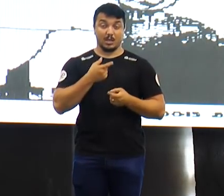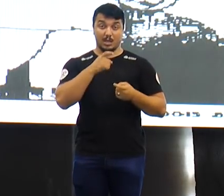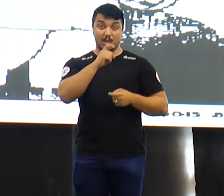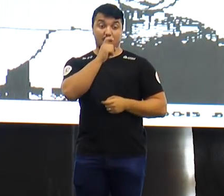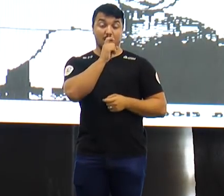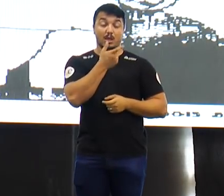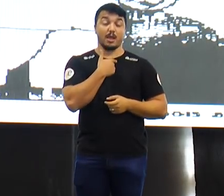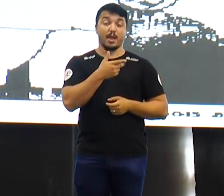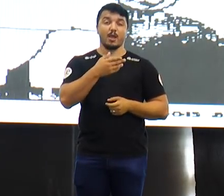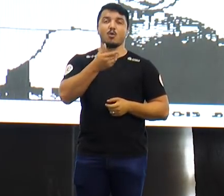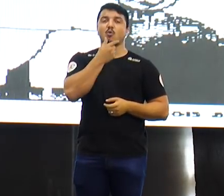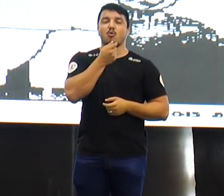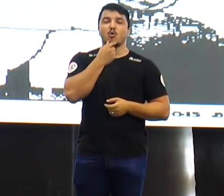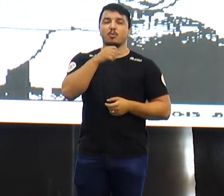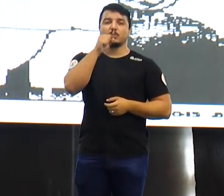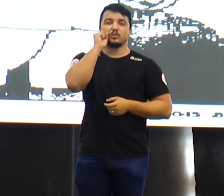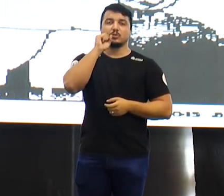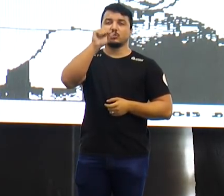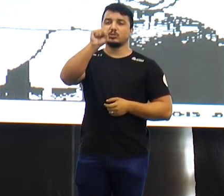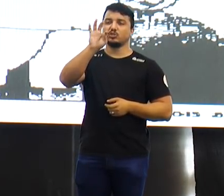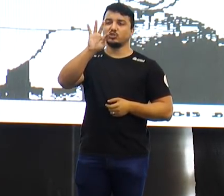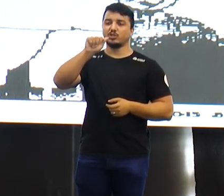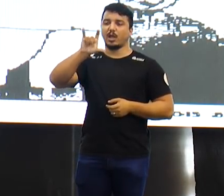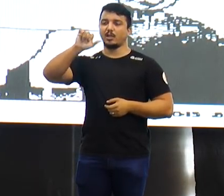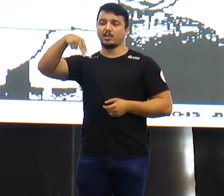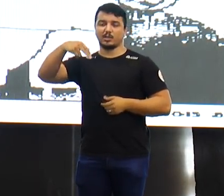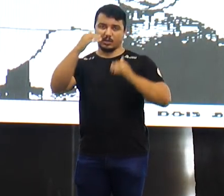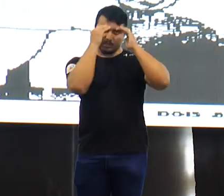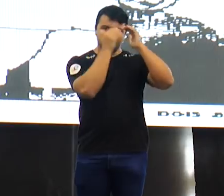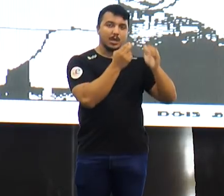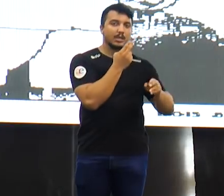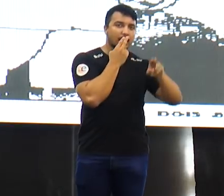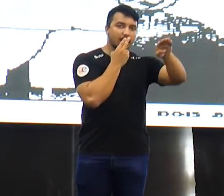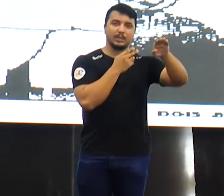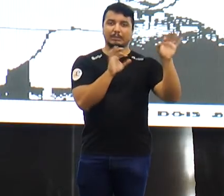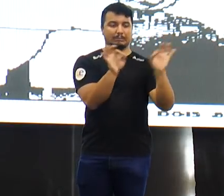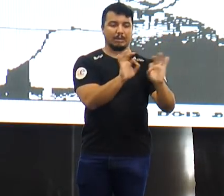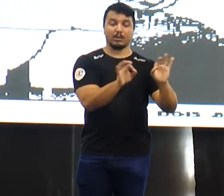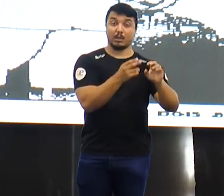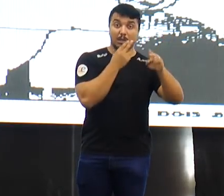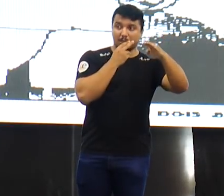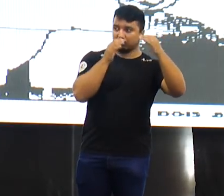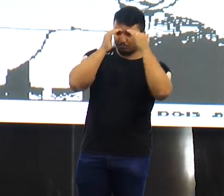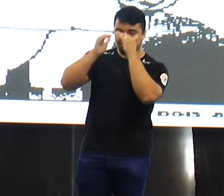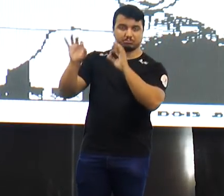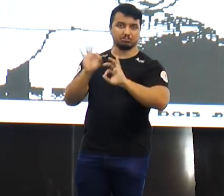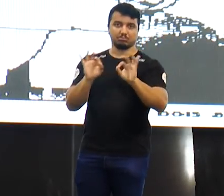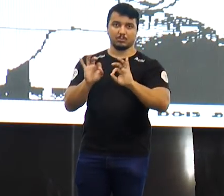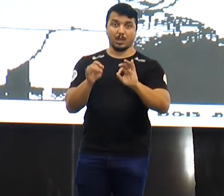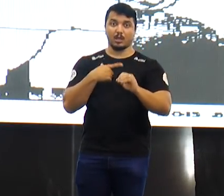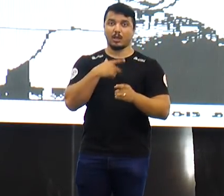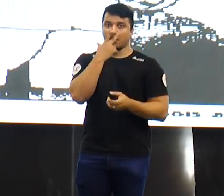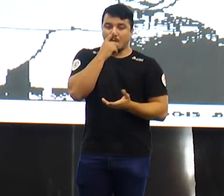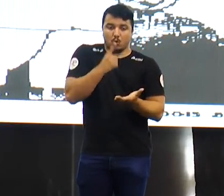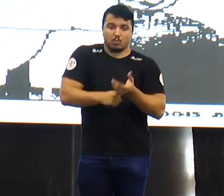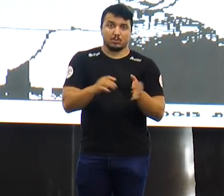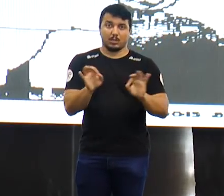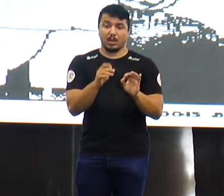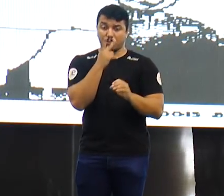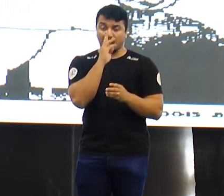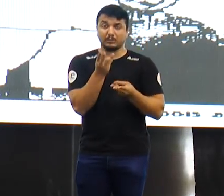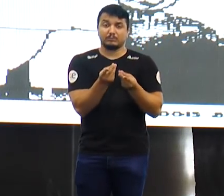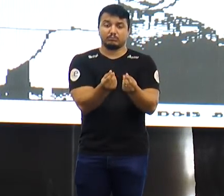confia no Hitler, nem Hitler está confiando no Stalin. Ou seja, esse acordo de não agressão será o quê, pessoal?